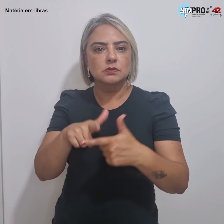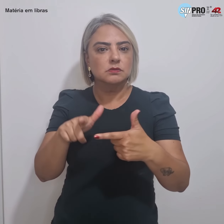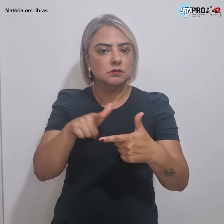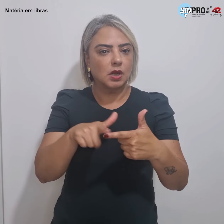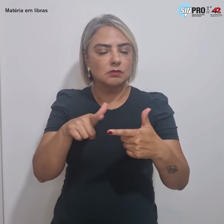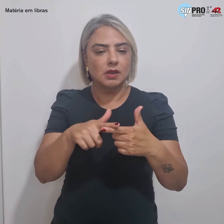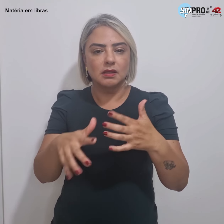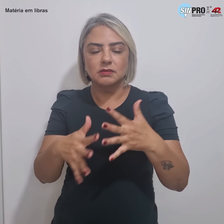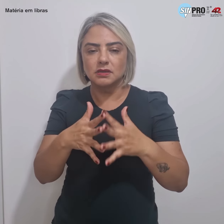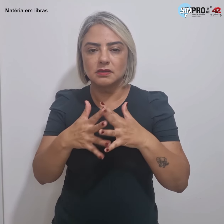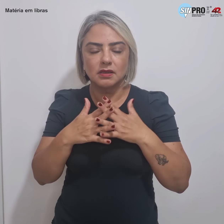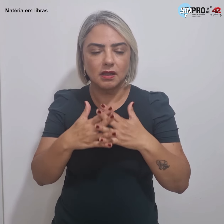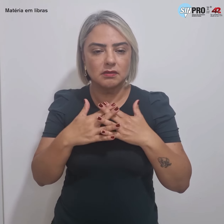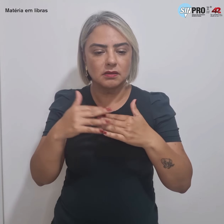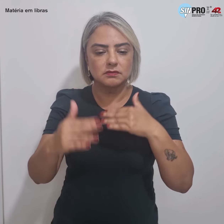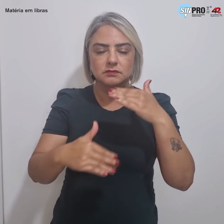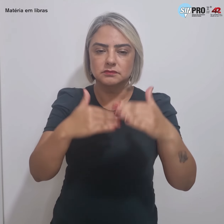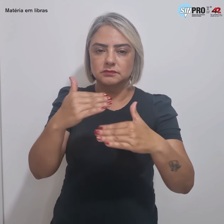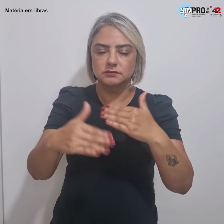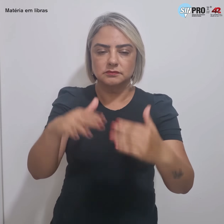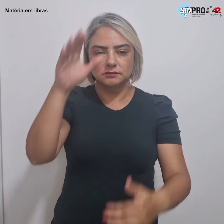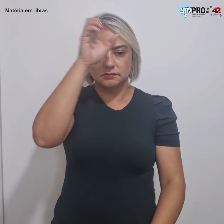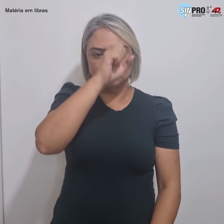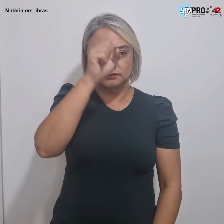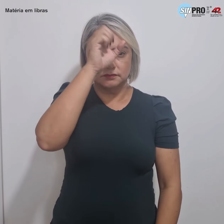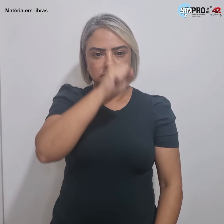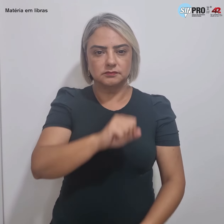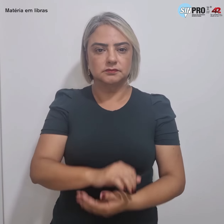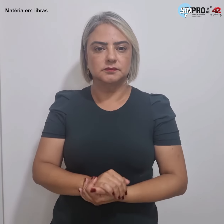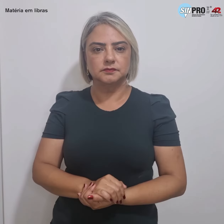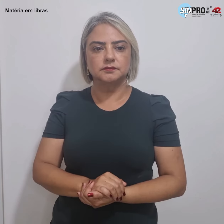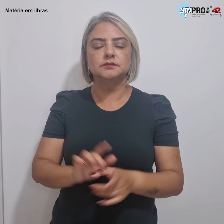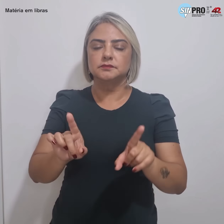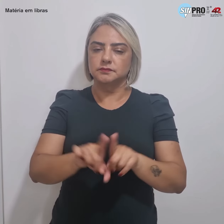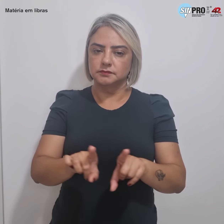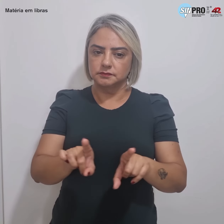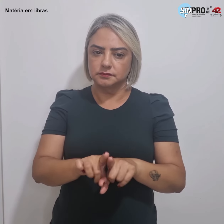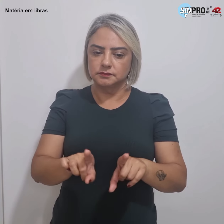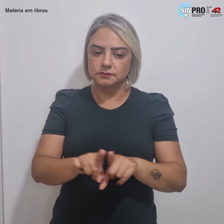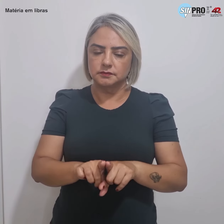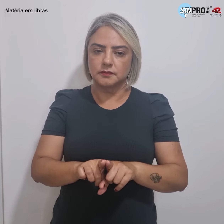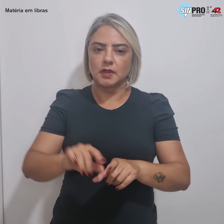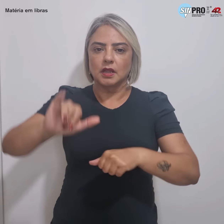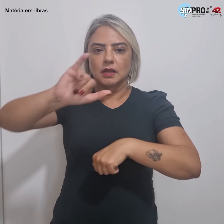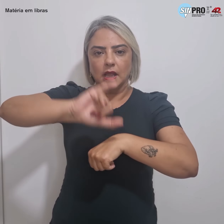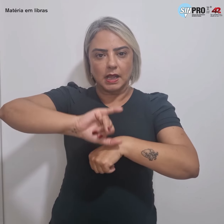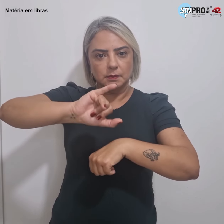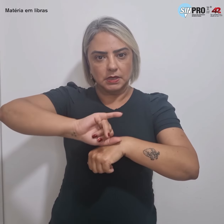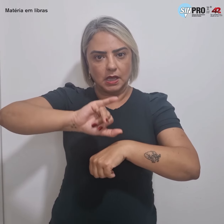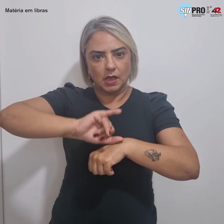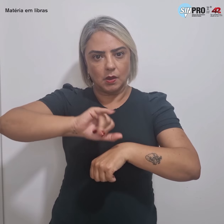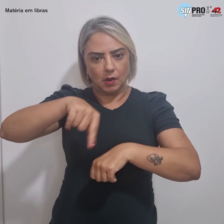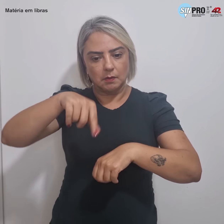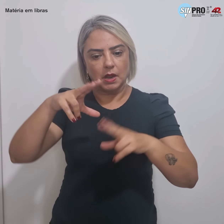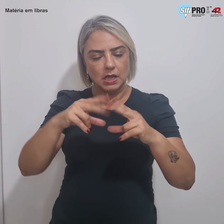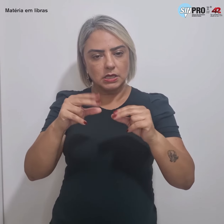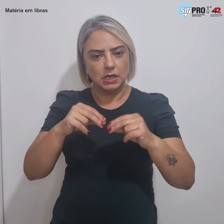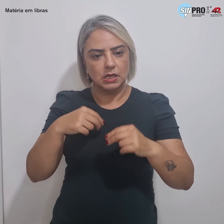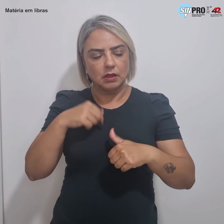atrapalham o processo de aprendizado. Além disso, na capital federal, estão sob análise